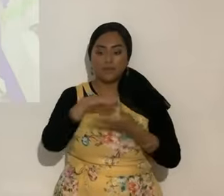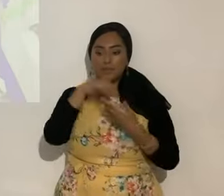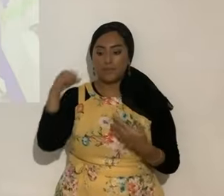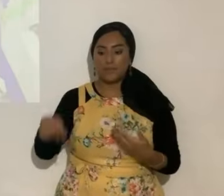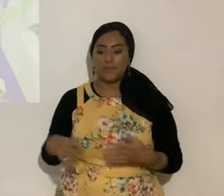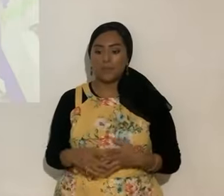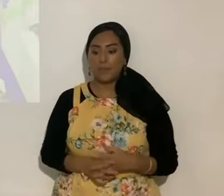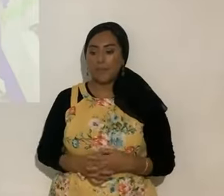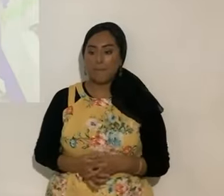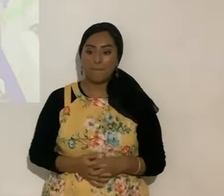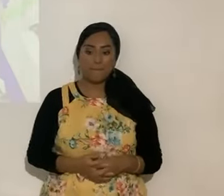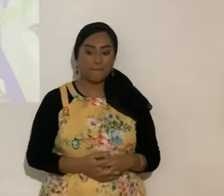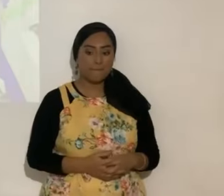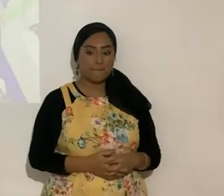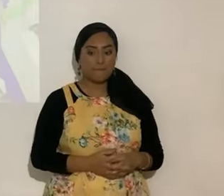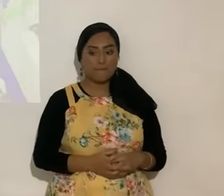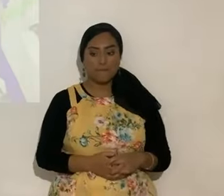ahora,